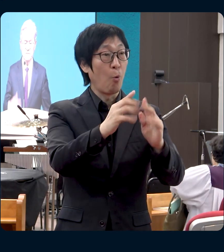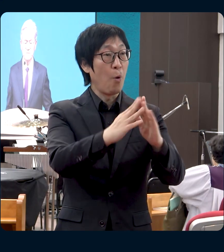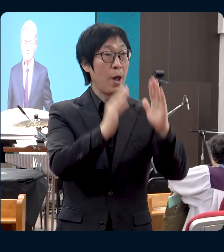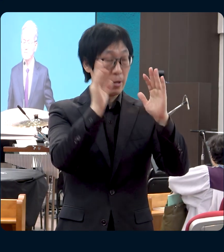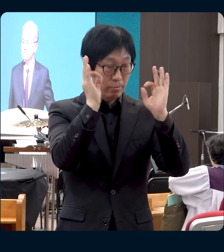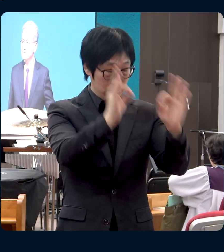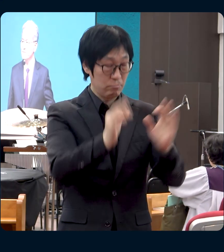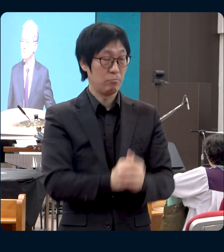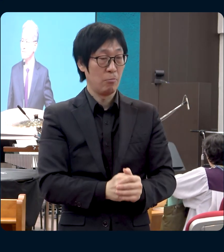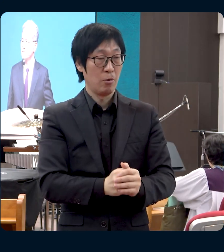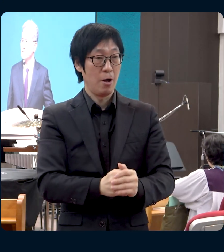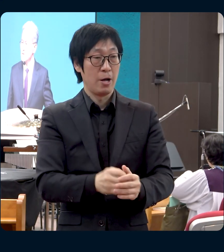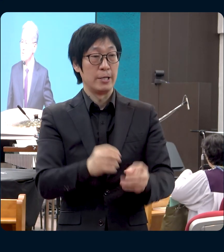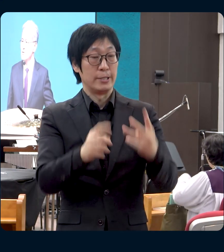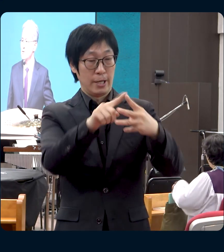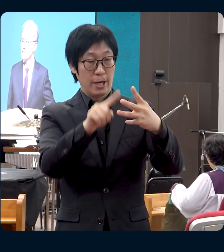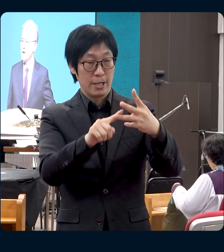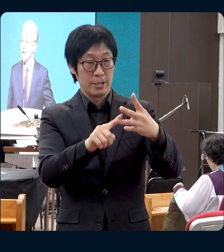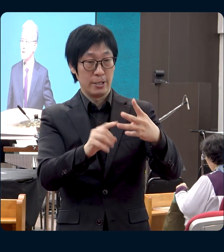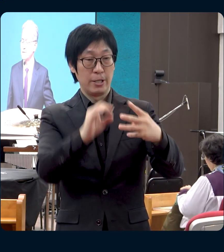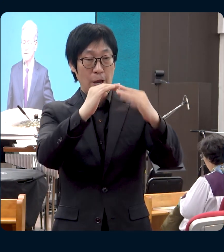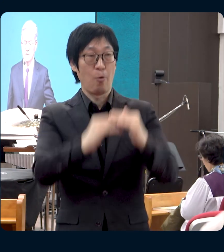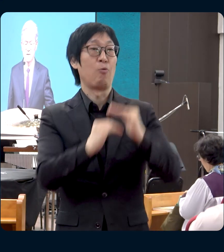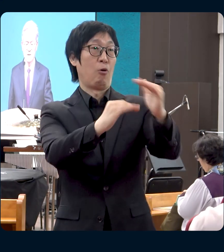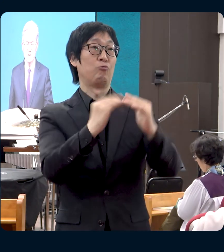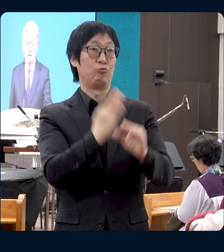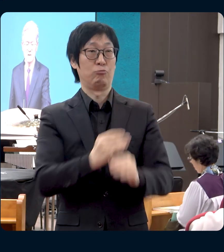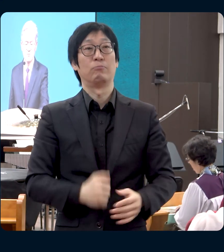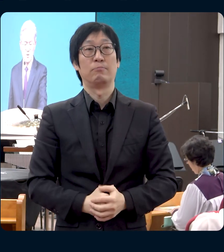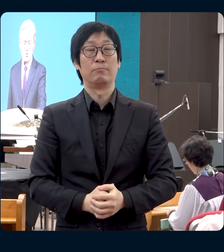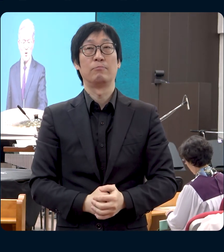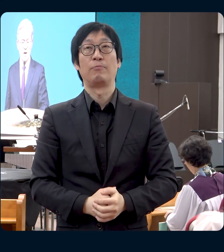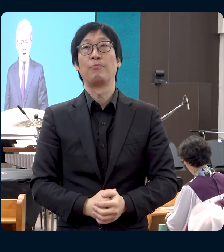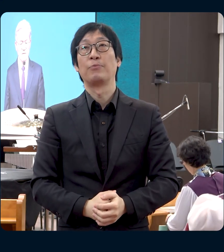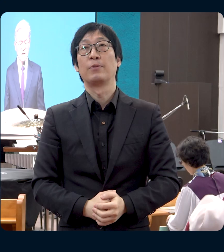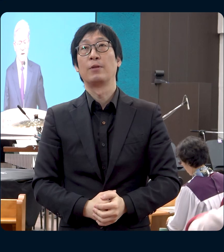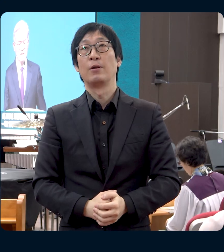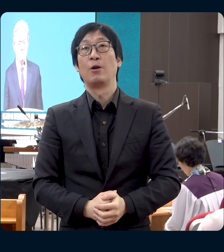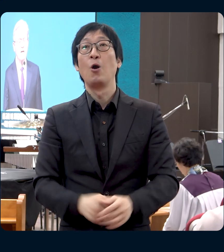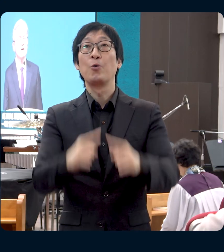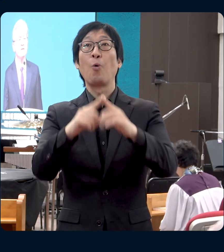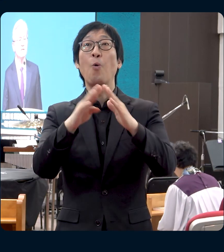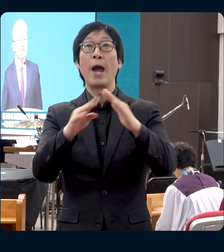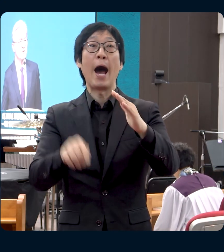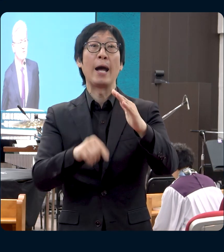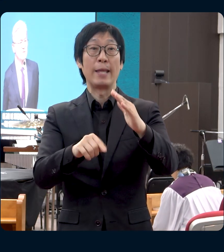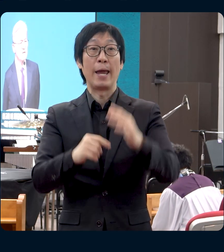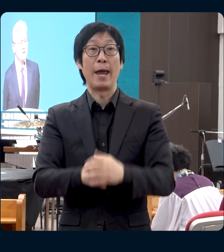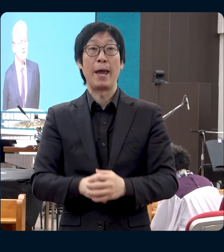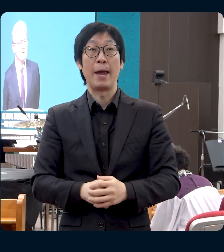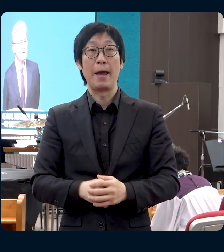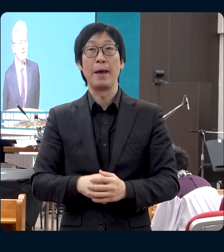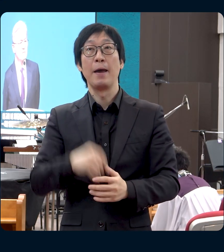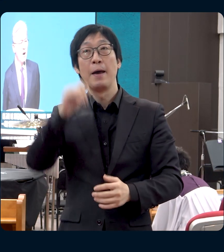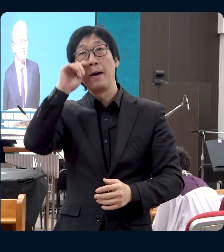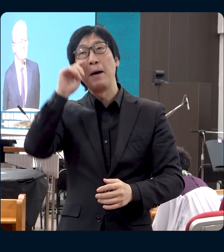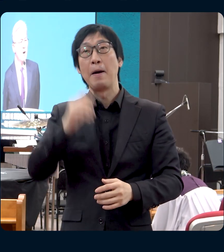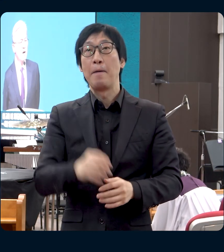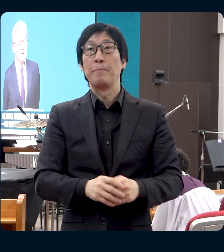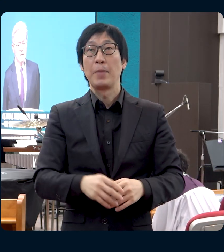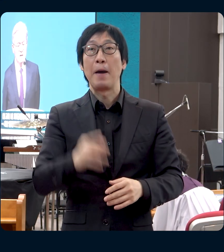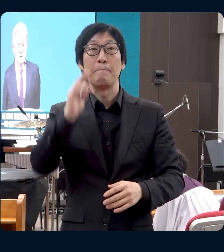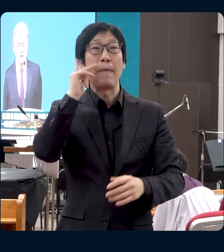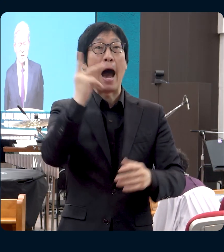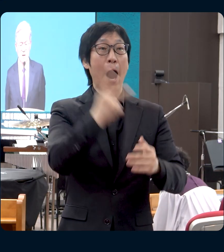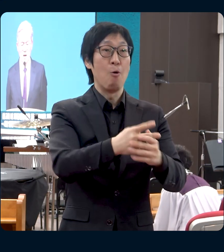망라한 그런 것이었다. 우선 교회 내에 파당들이 있었습니다.